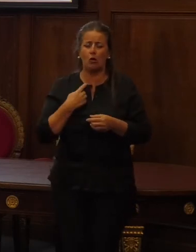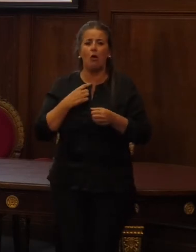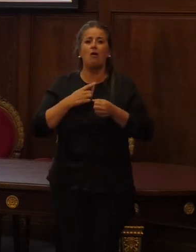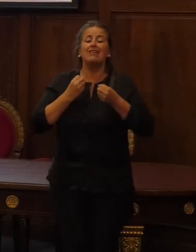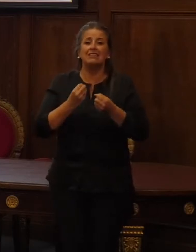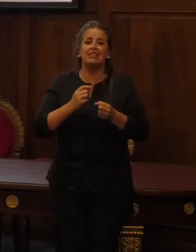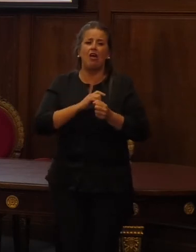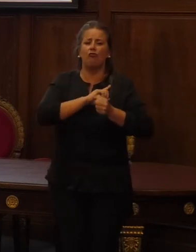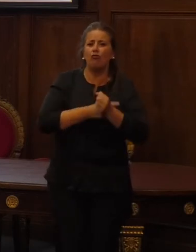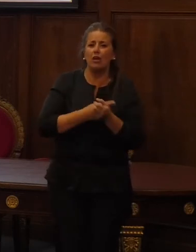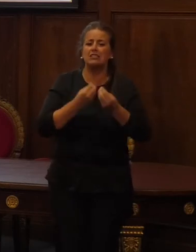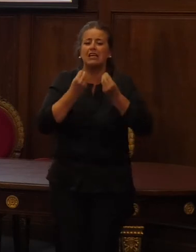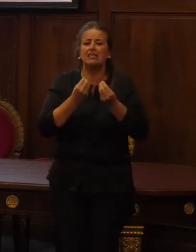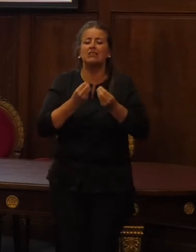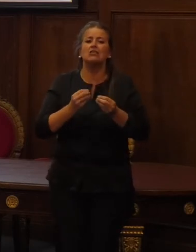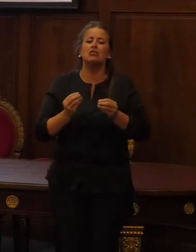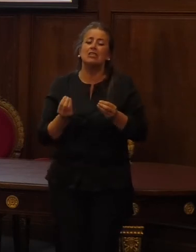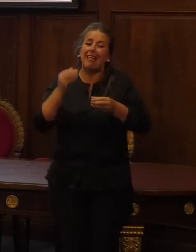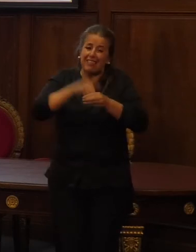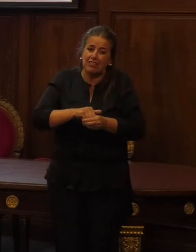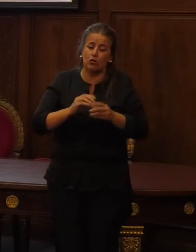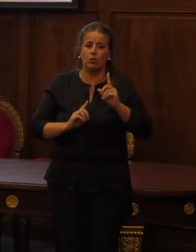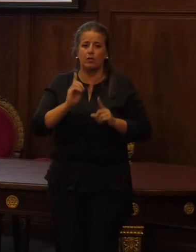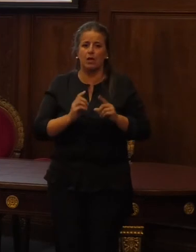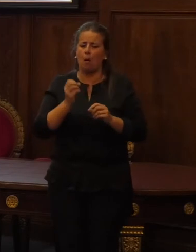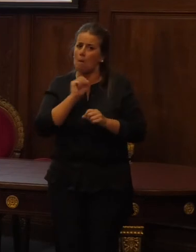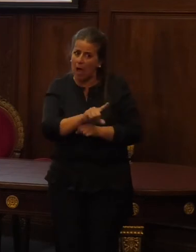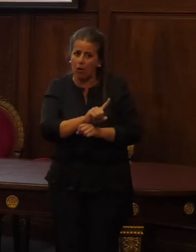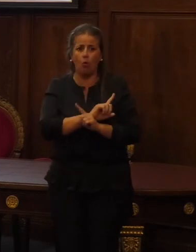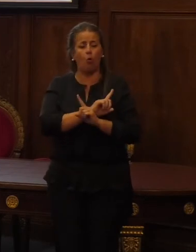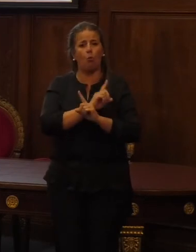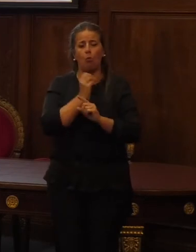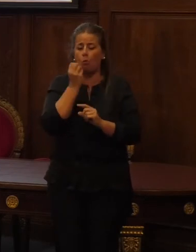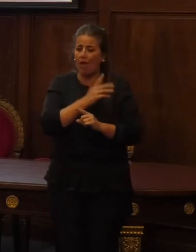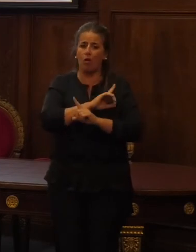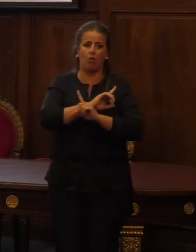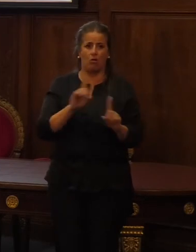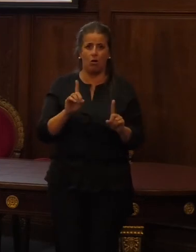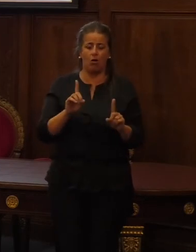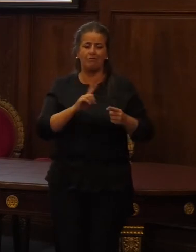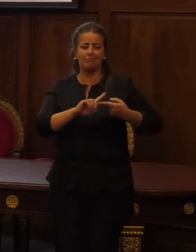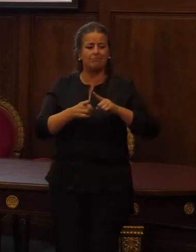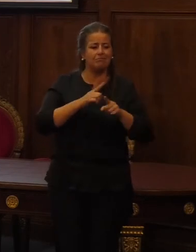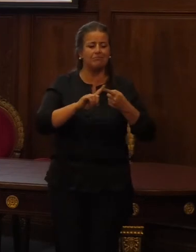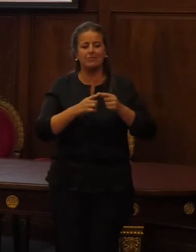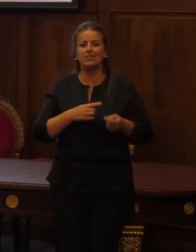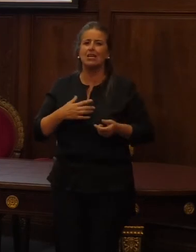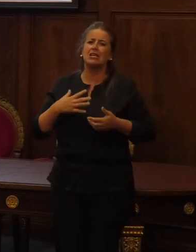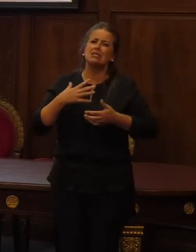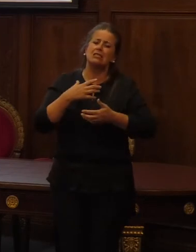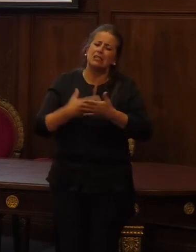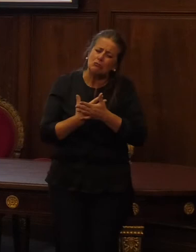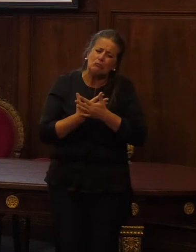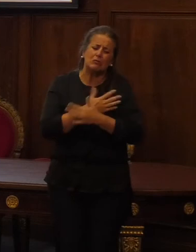fuerzas en ese contexto universitario. Ni malos ni buenos, relaciones de fuerzas, de